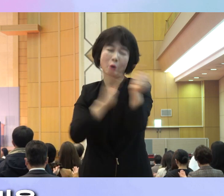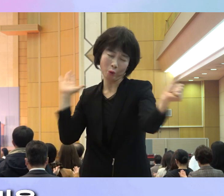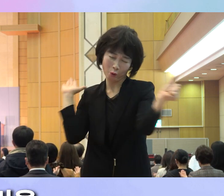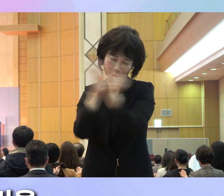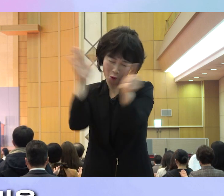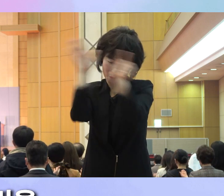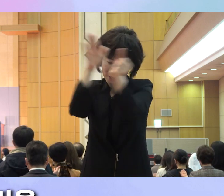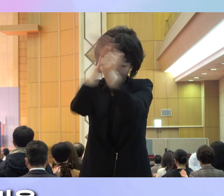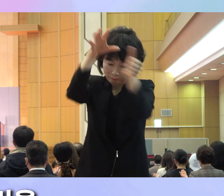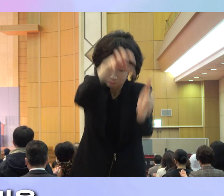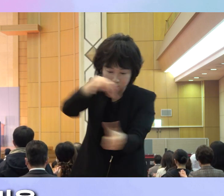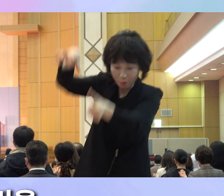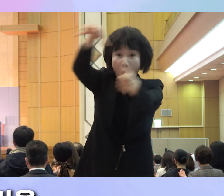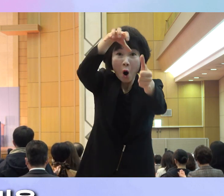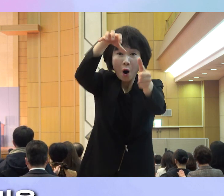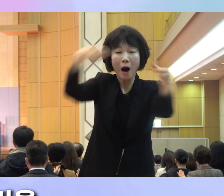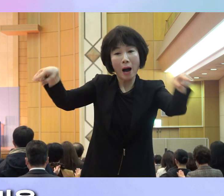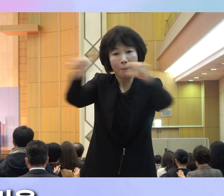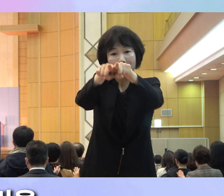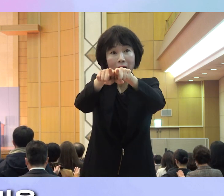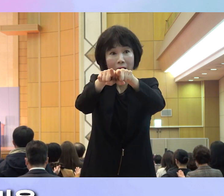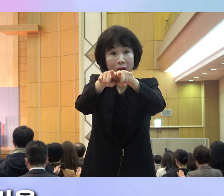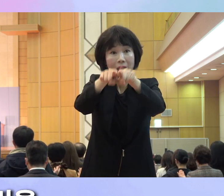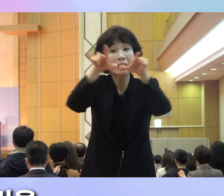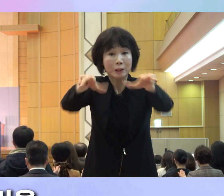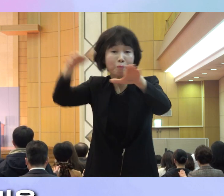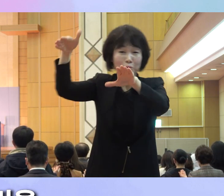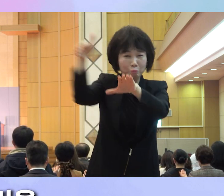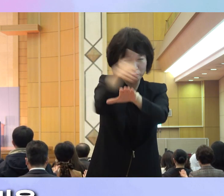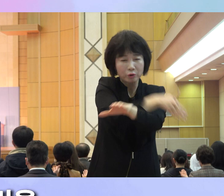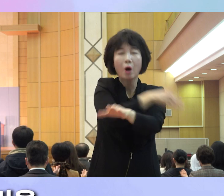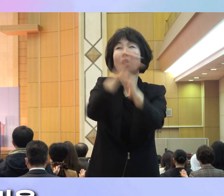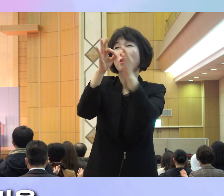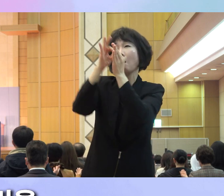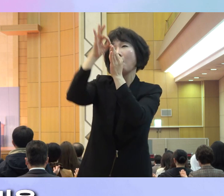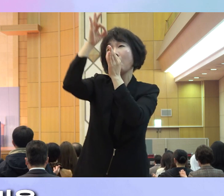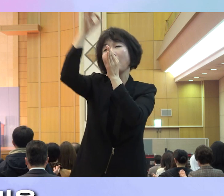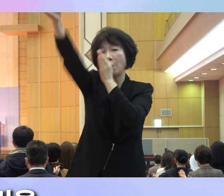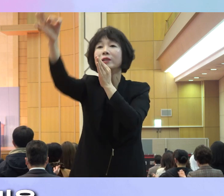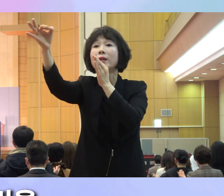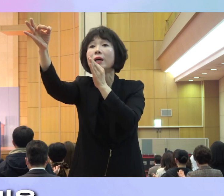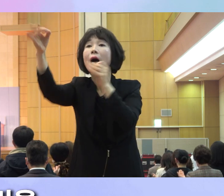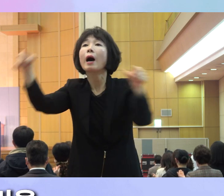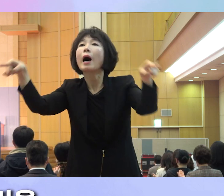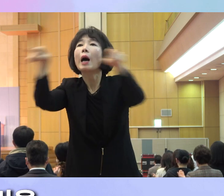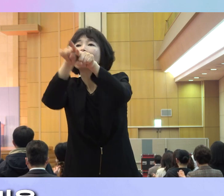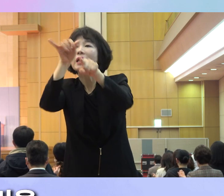역사와 성령의 함께 하심이 이제로부터